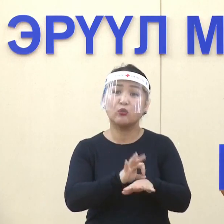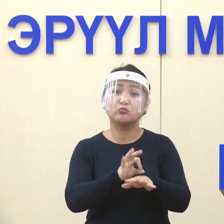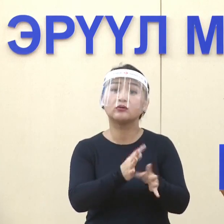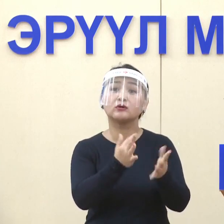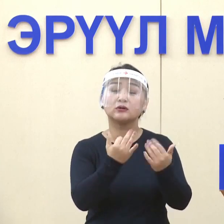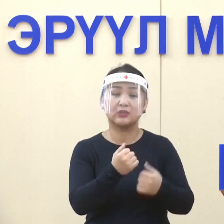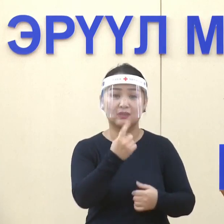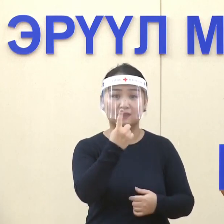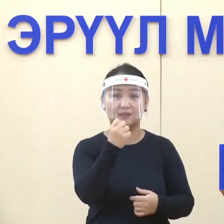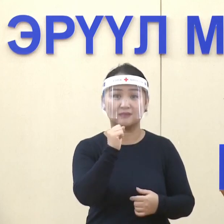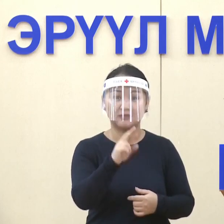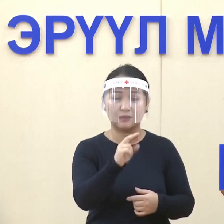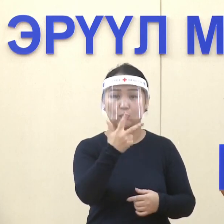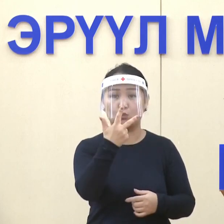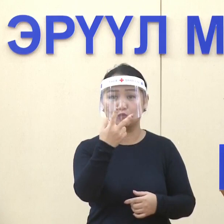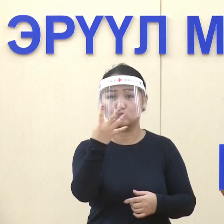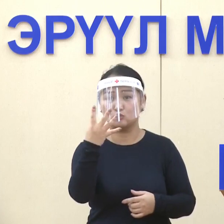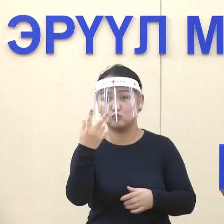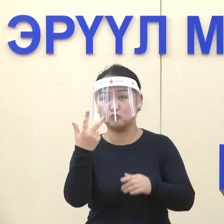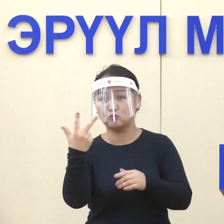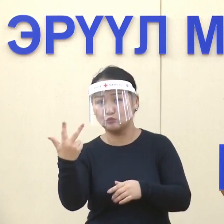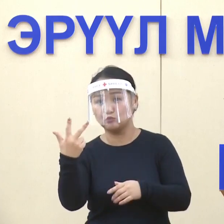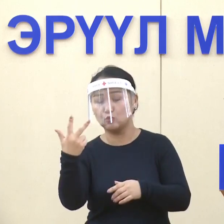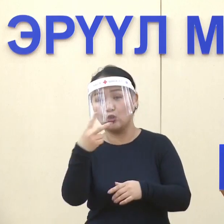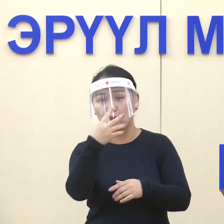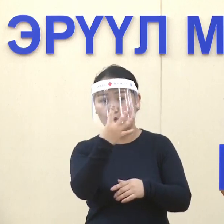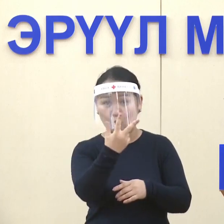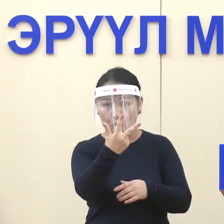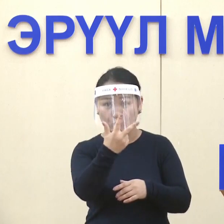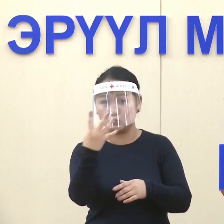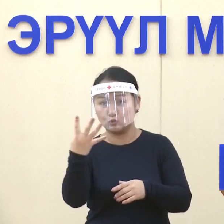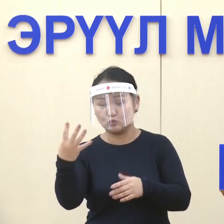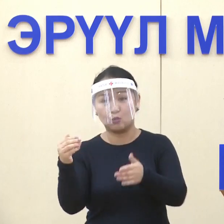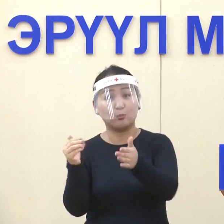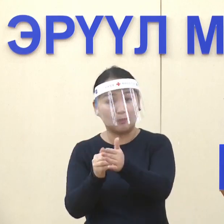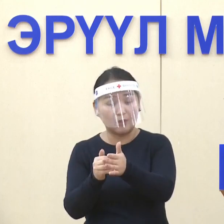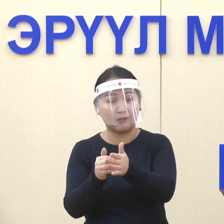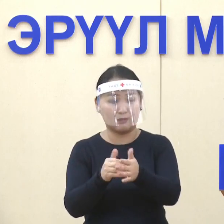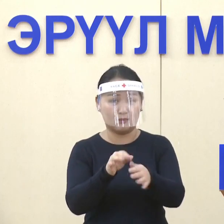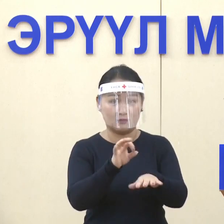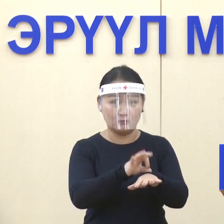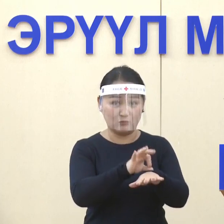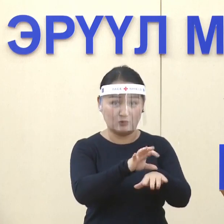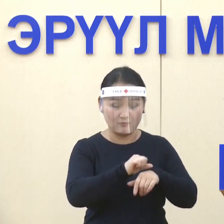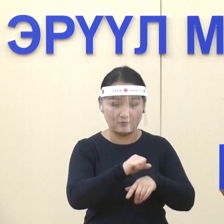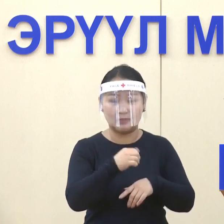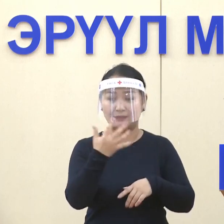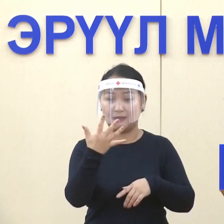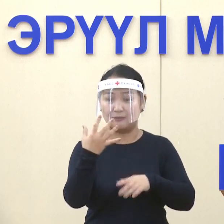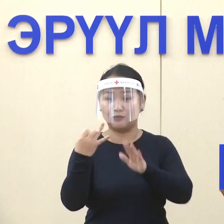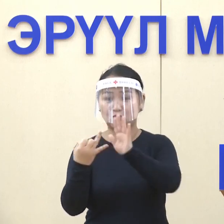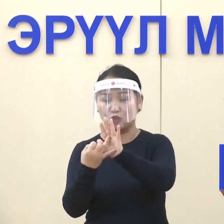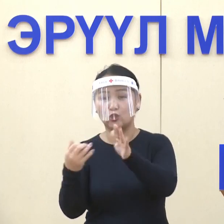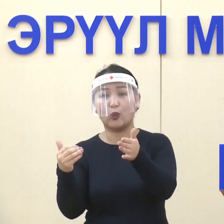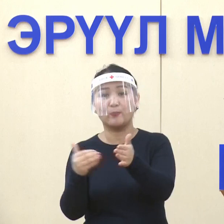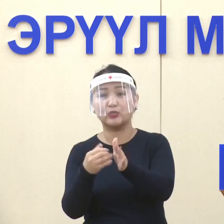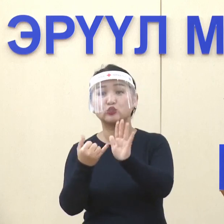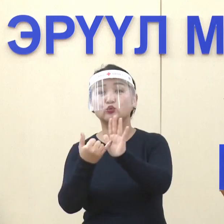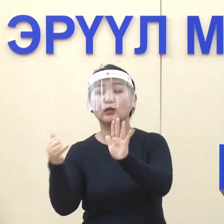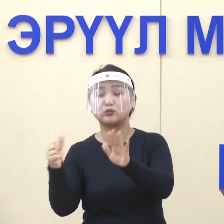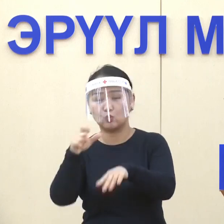дүнгээр 1 сая 344,000 гаруй болж, за, эдгээрээс 57,600 гаруй хүн эндсэн